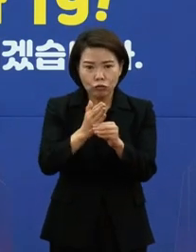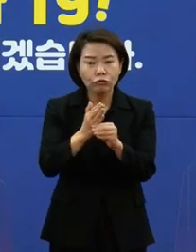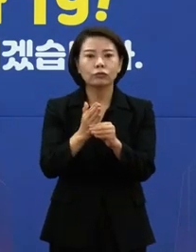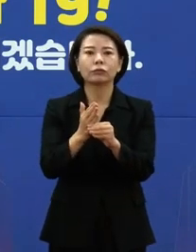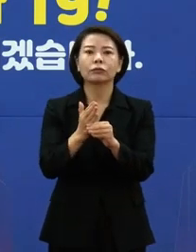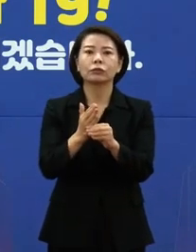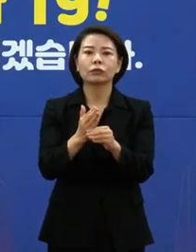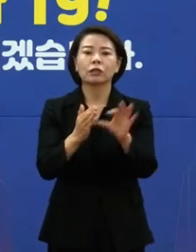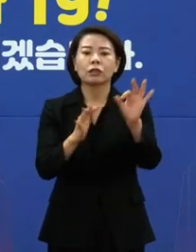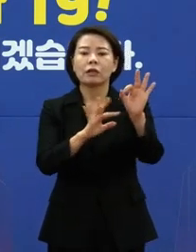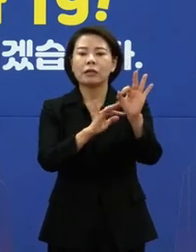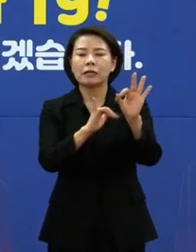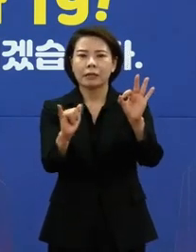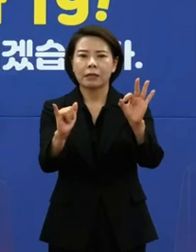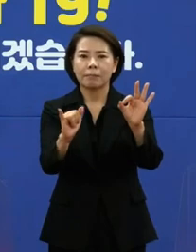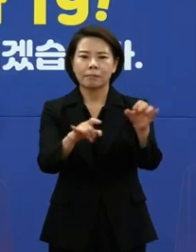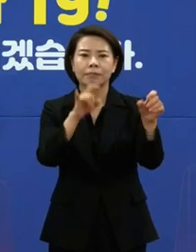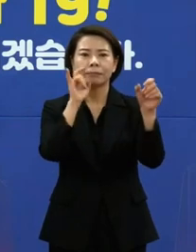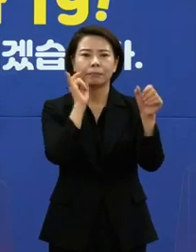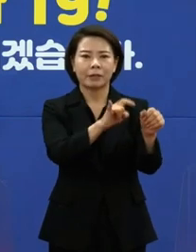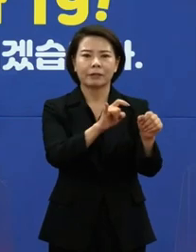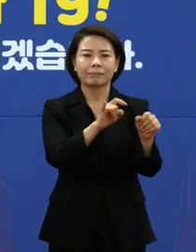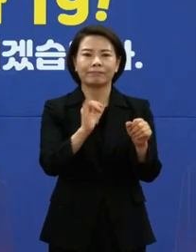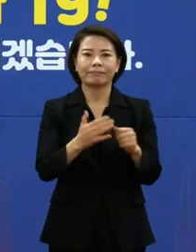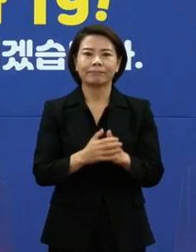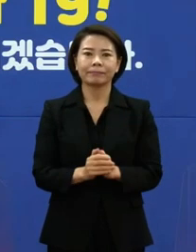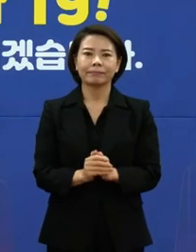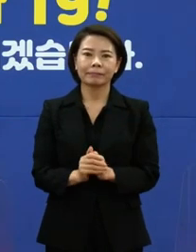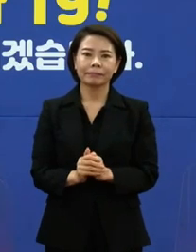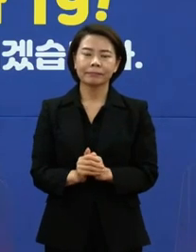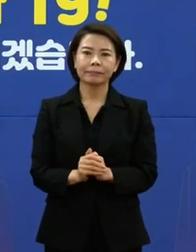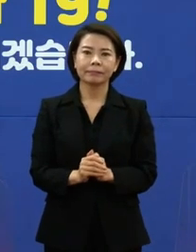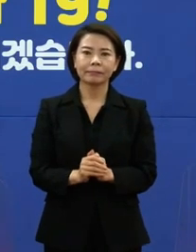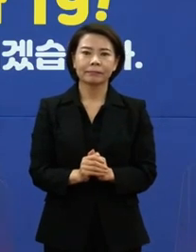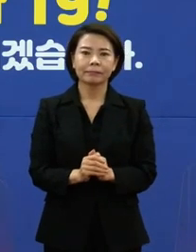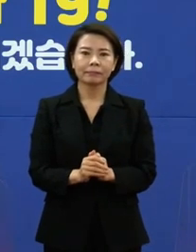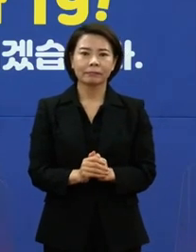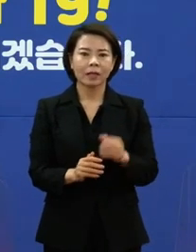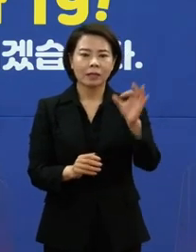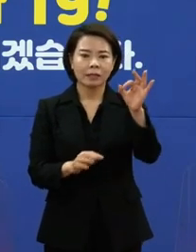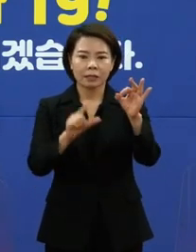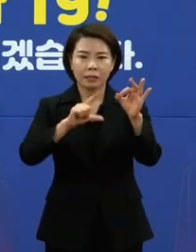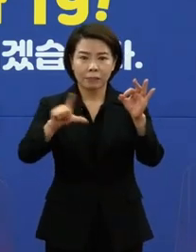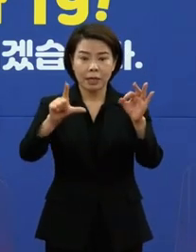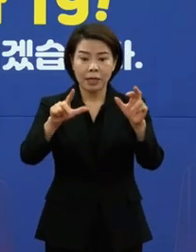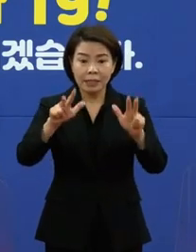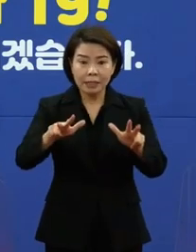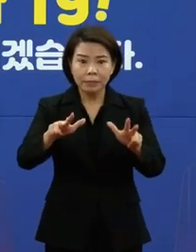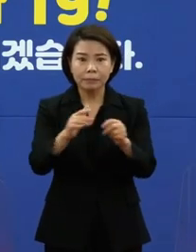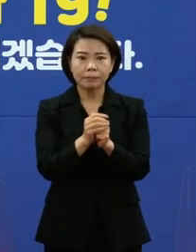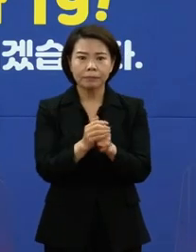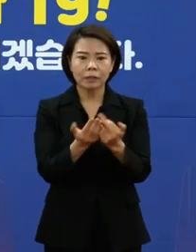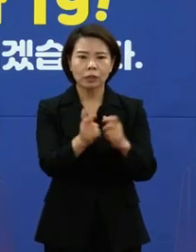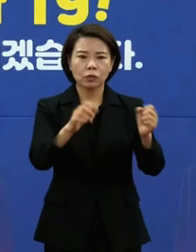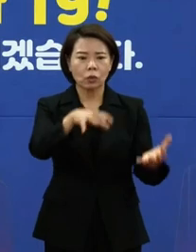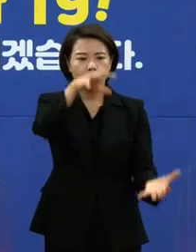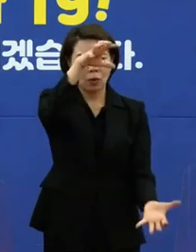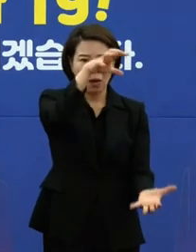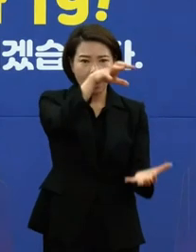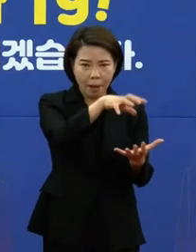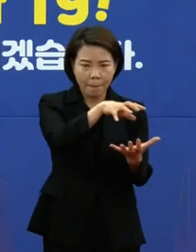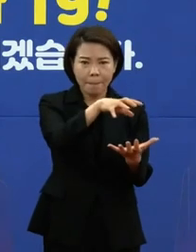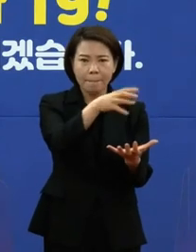가운데 10명이 확진 판정을 받았습니다. 10일 오전 11시 현재 제주 지역 누적 확진자